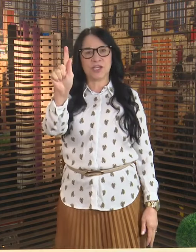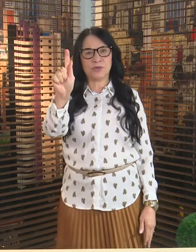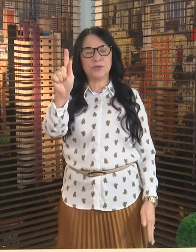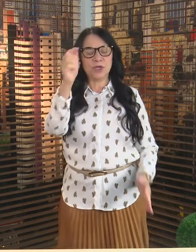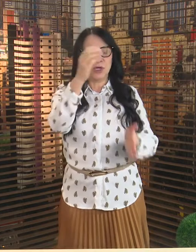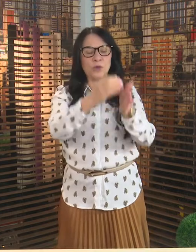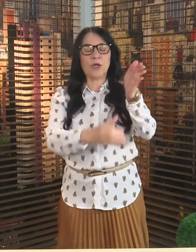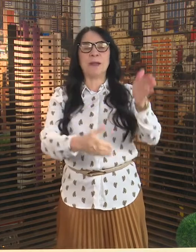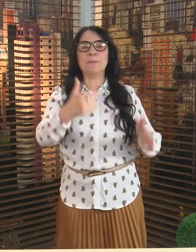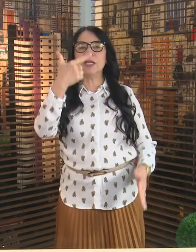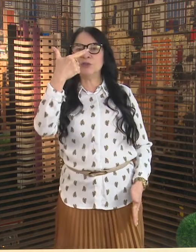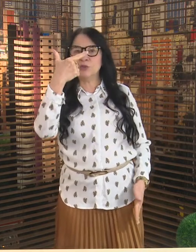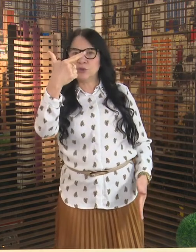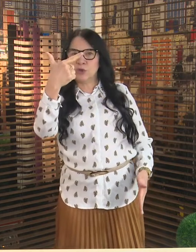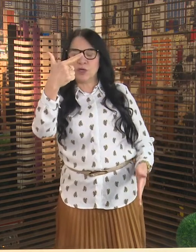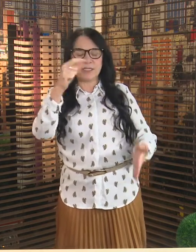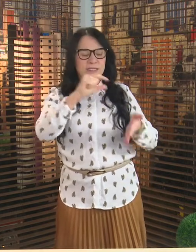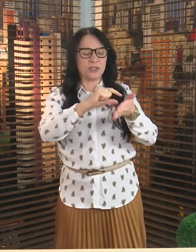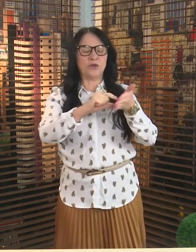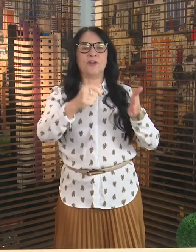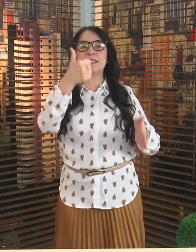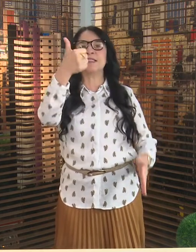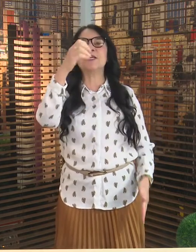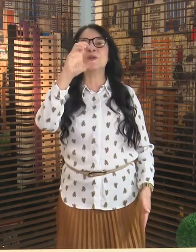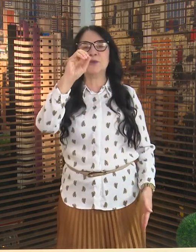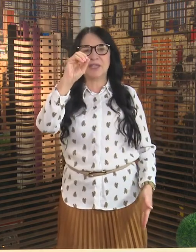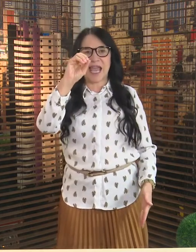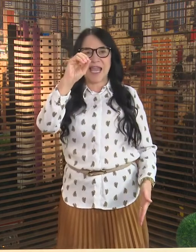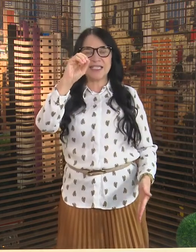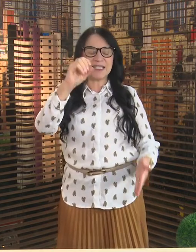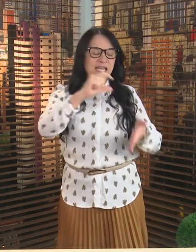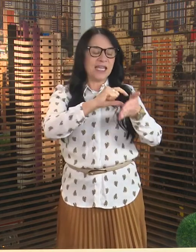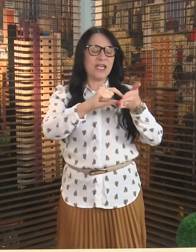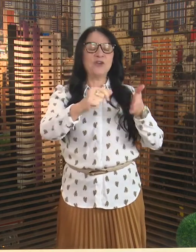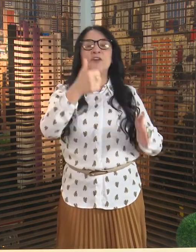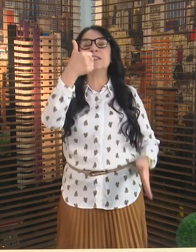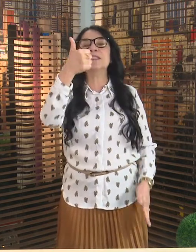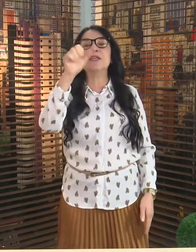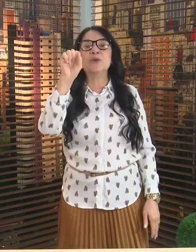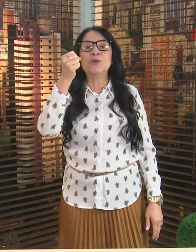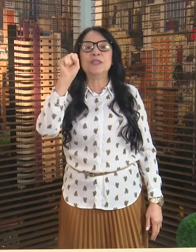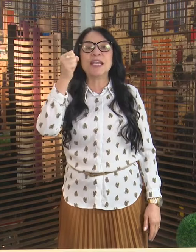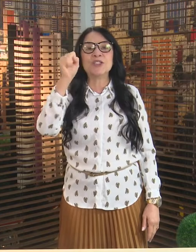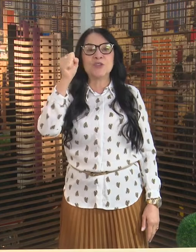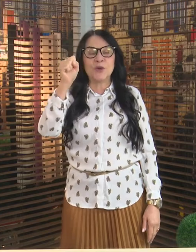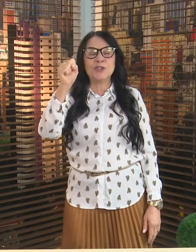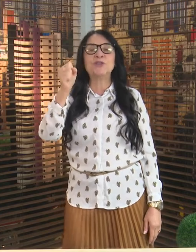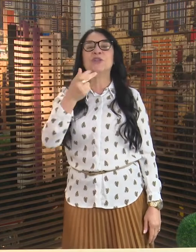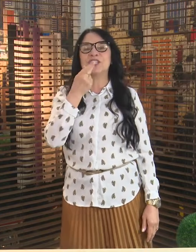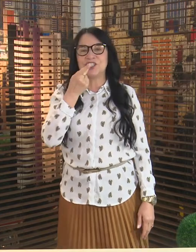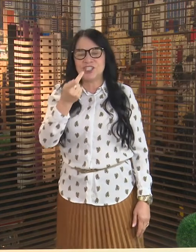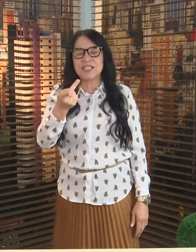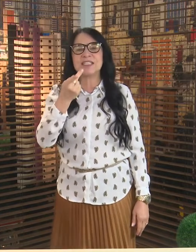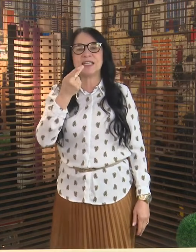Ageu, no capítulo 2, no versículo 10 e no versículo 18, que diz